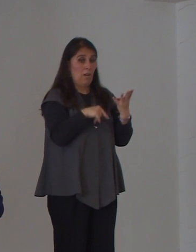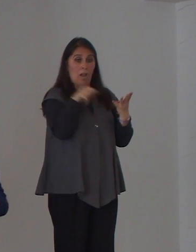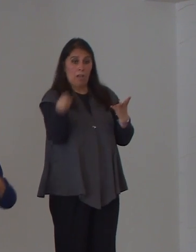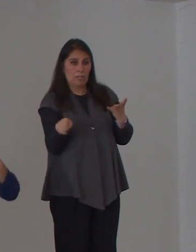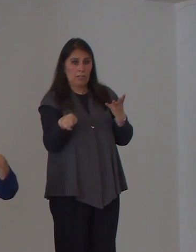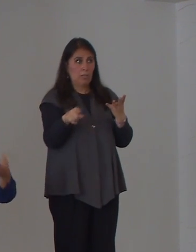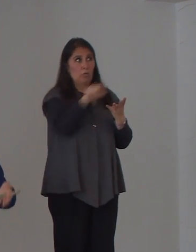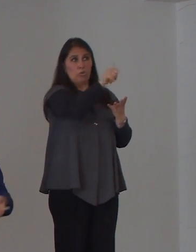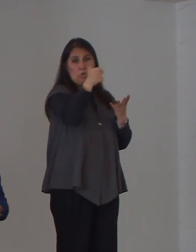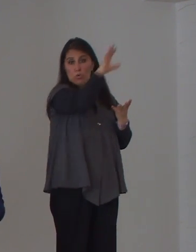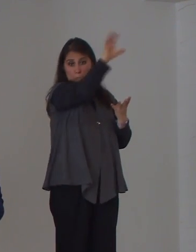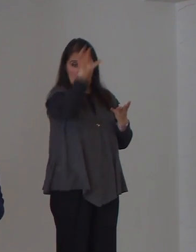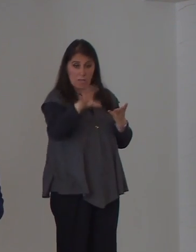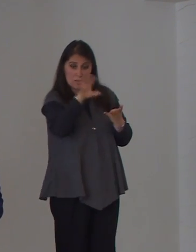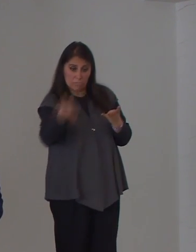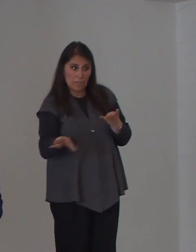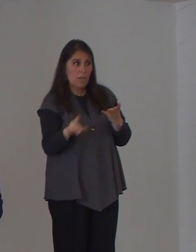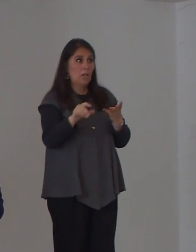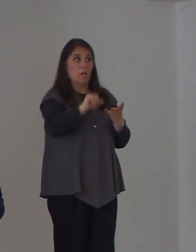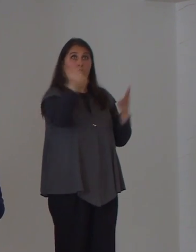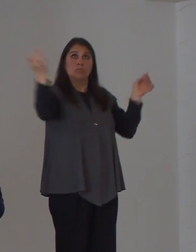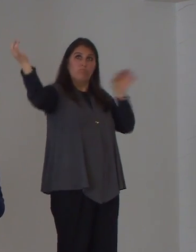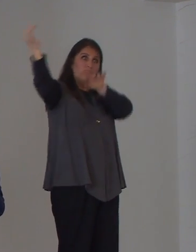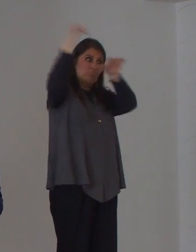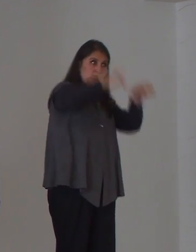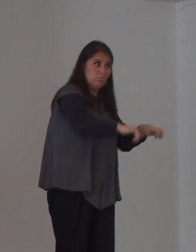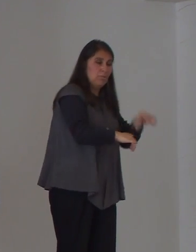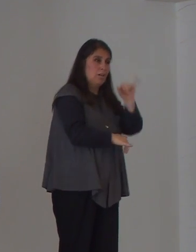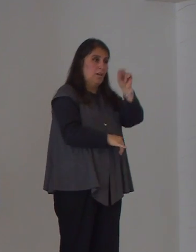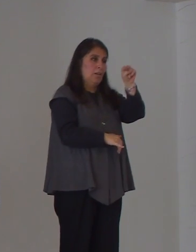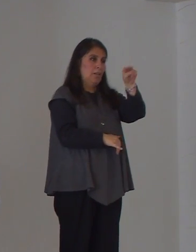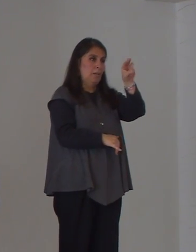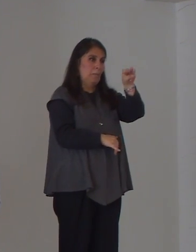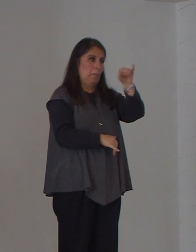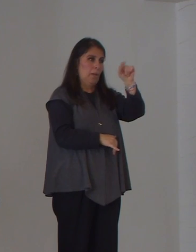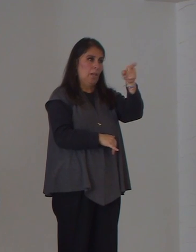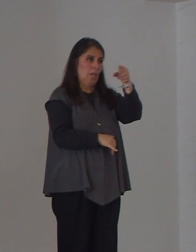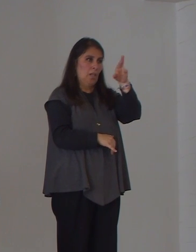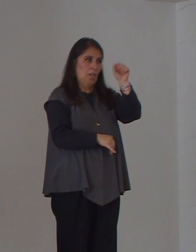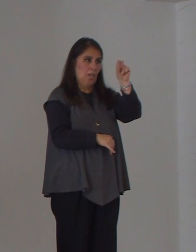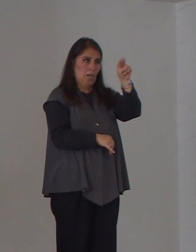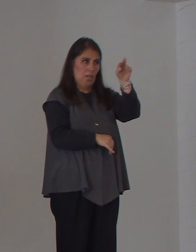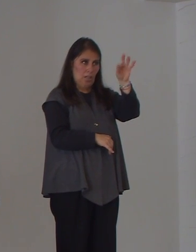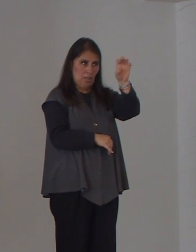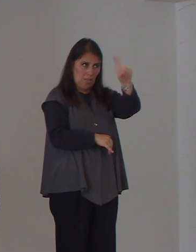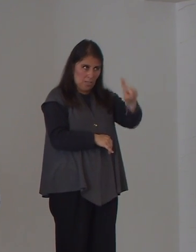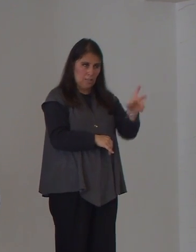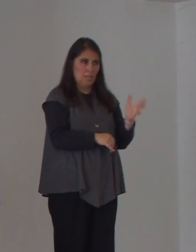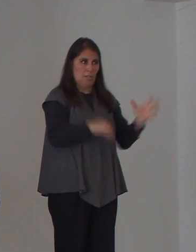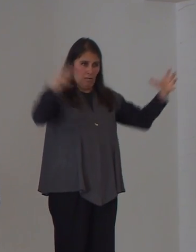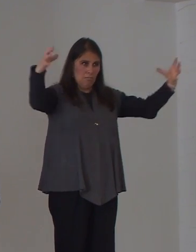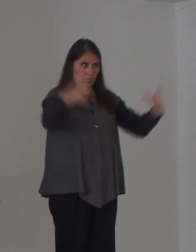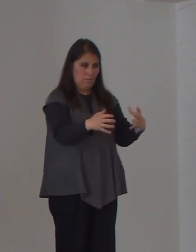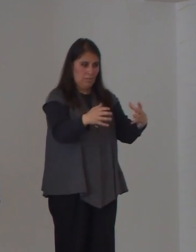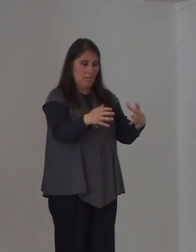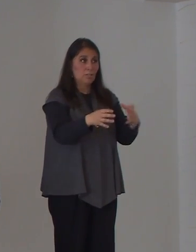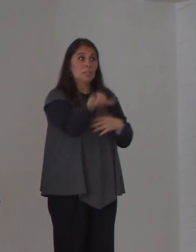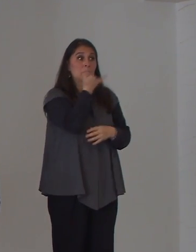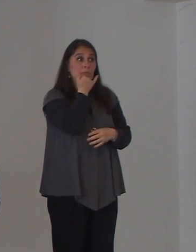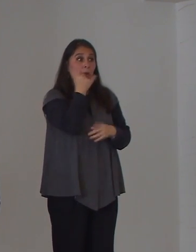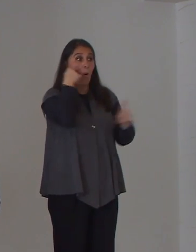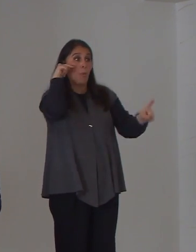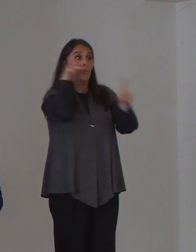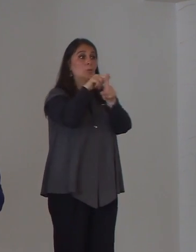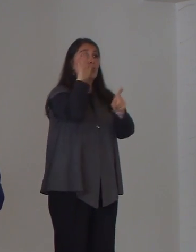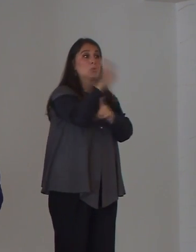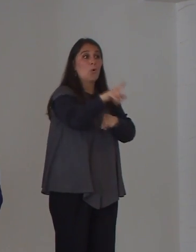los extranjeros, los inmigrantes. Creo que una potencia de la escuela es la de construir lo común, el lugar en el